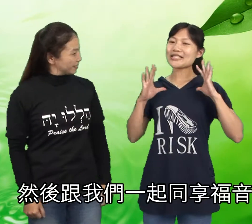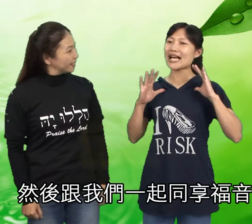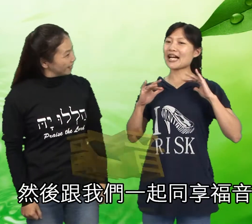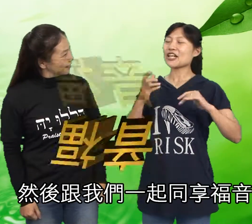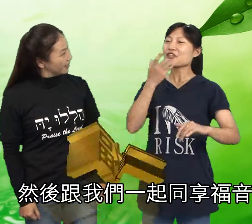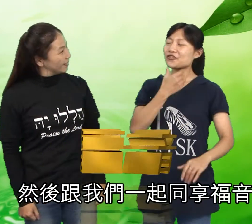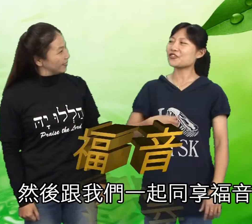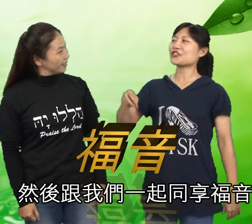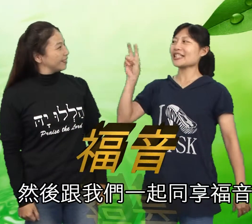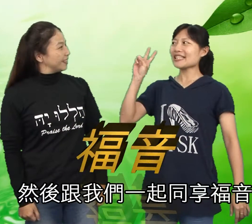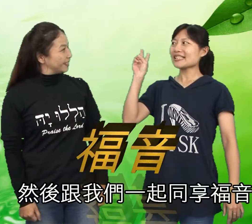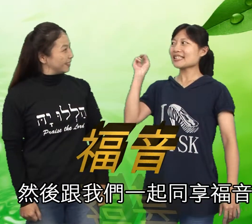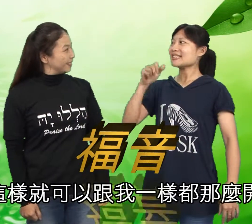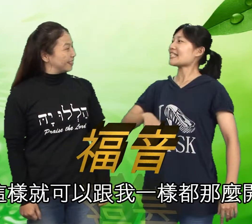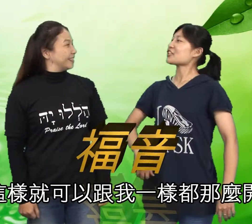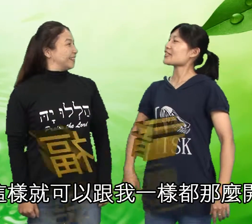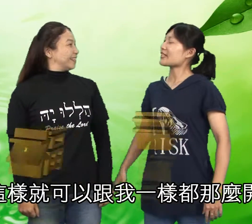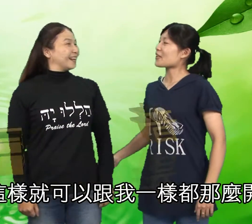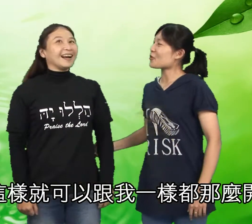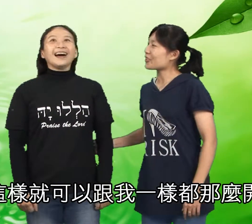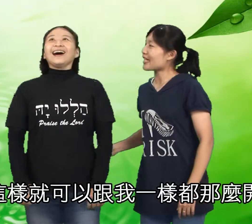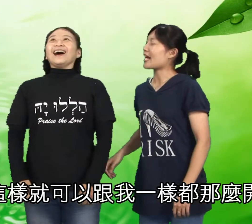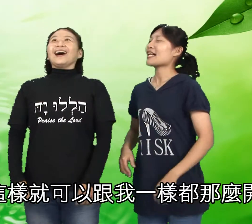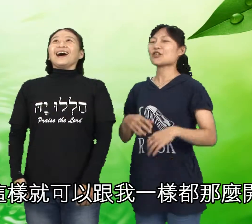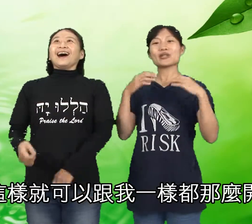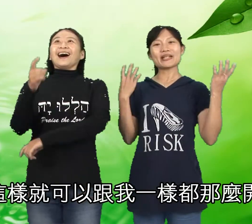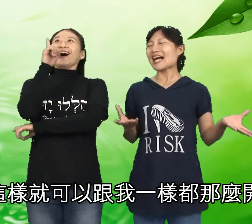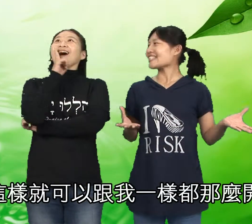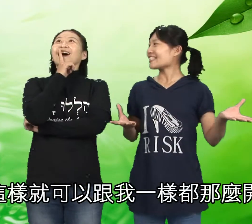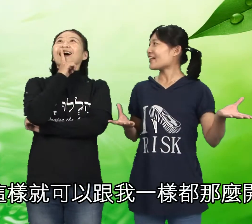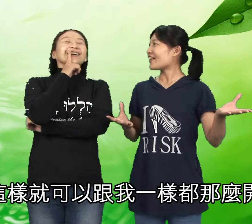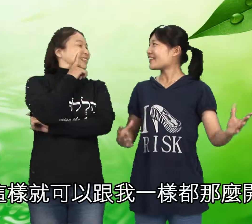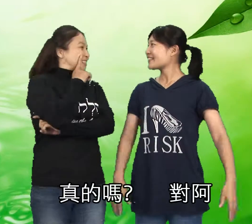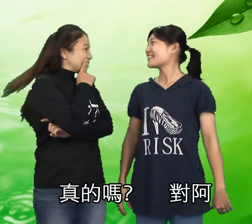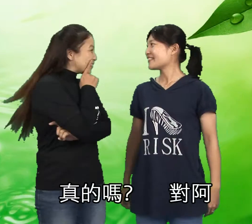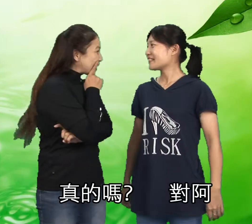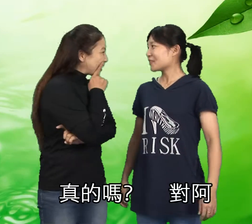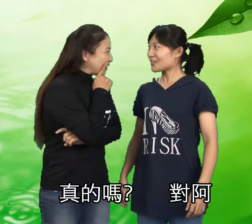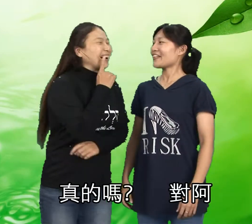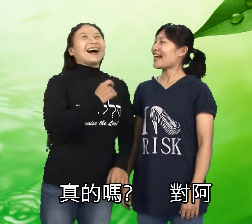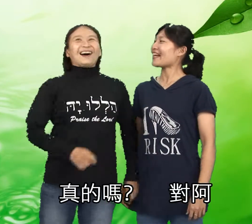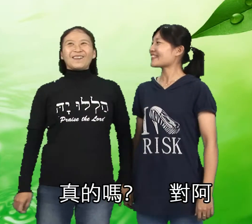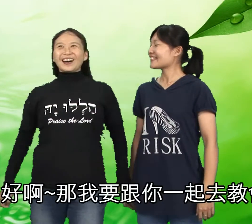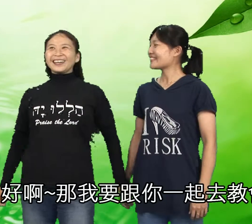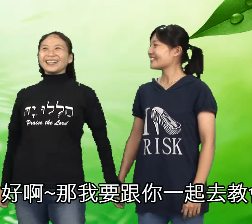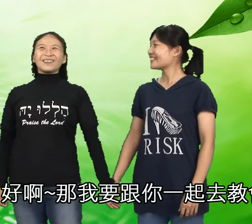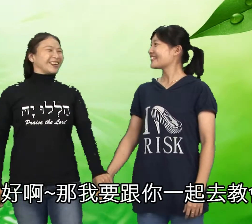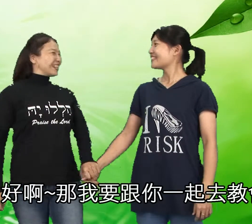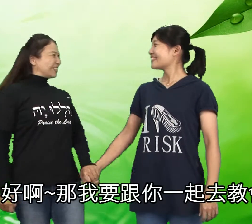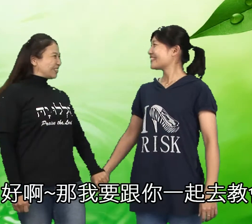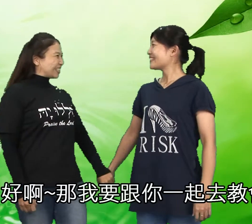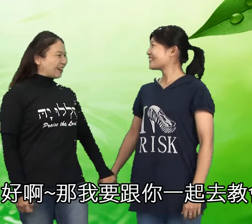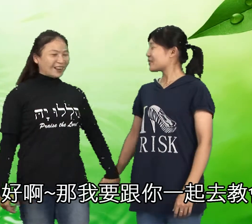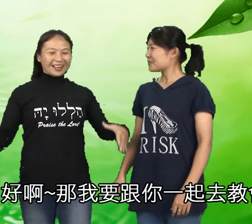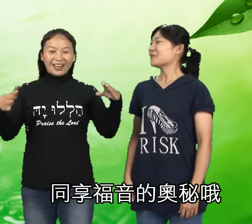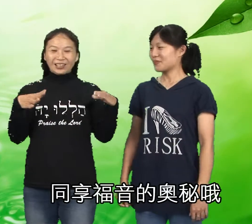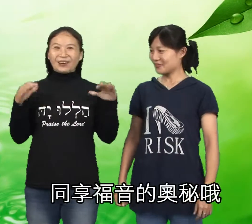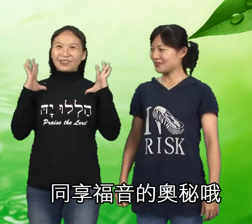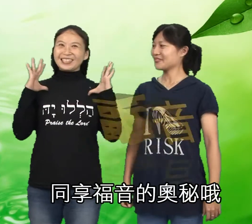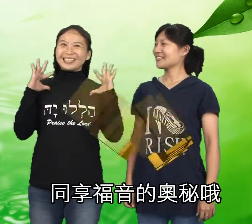享福音，这样就可以跟我一样都那么开心哦。 真的吗？ 对啊。 好啊，那我要跟你去教会同